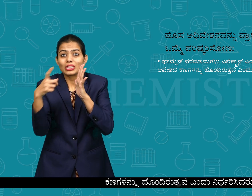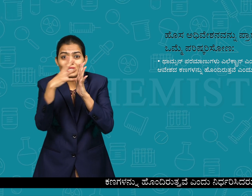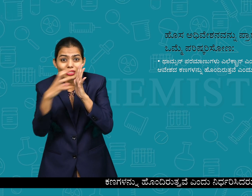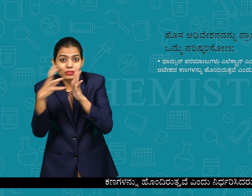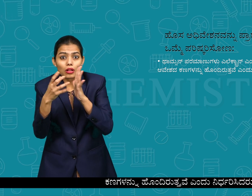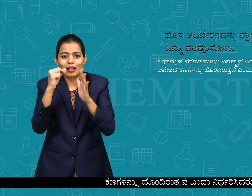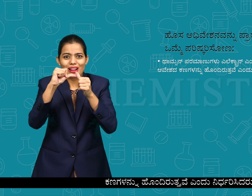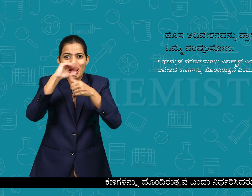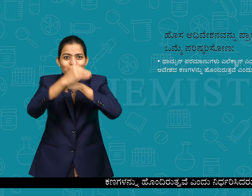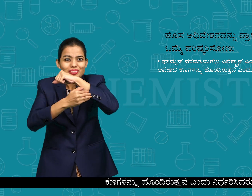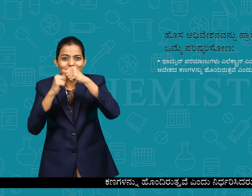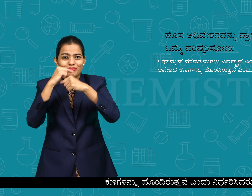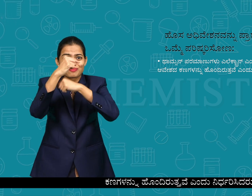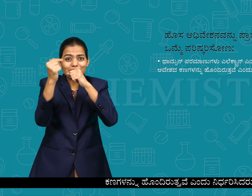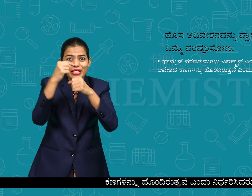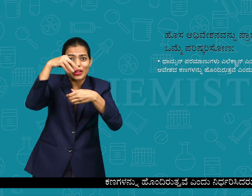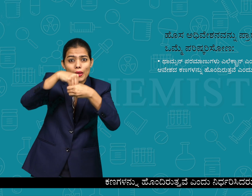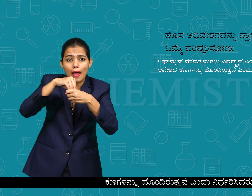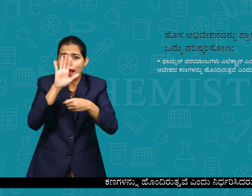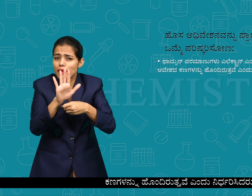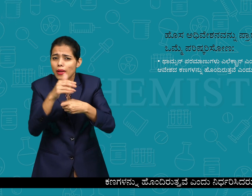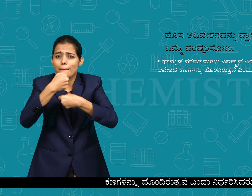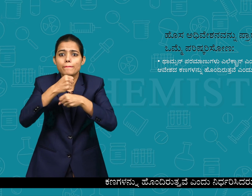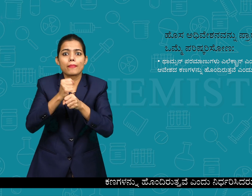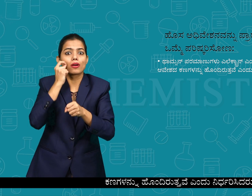ಹೊಂದಿರುತ್ತವೆ ಎಂದು ನಿರ್ಧರಿಸಿದರು.